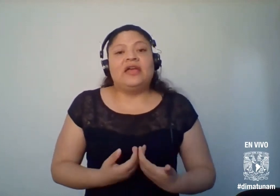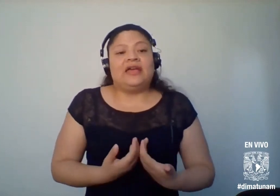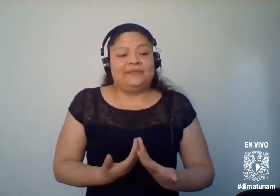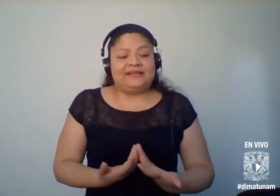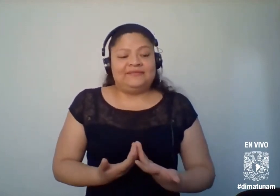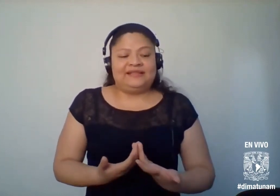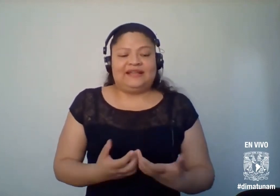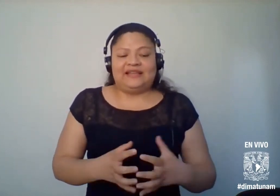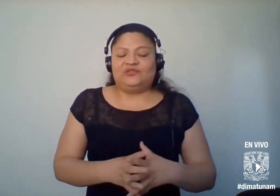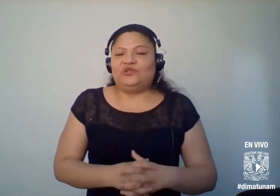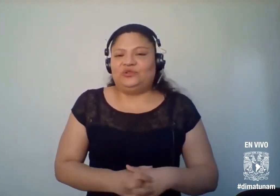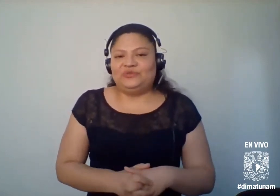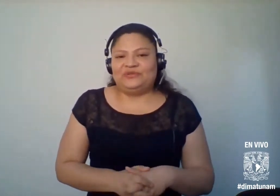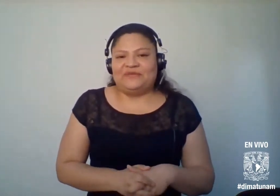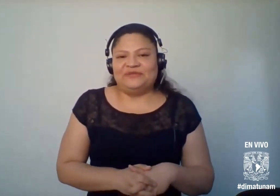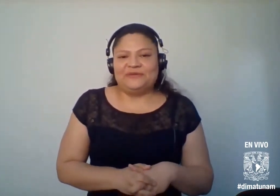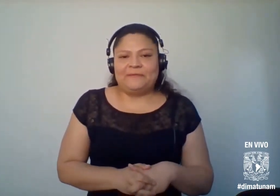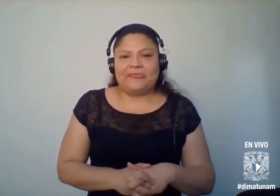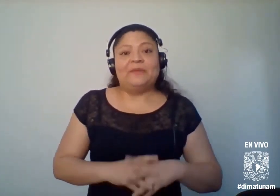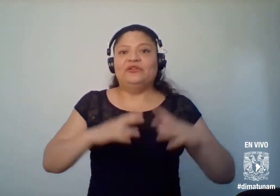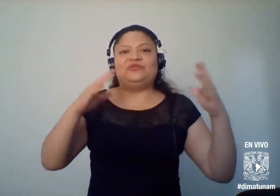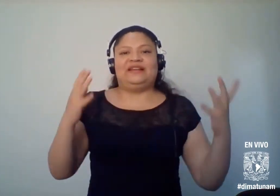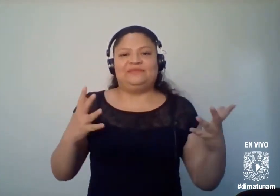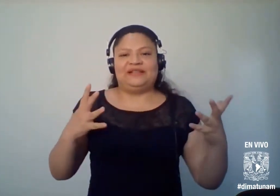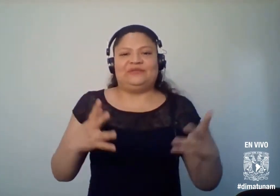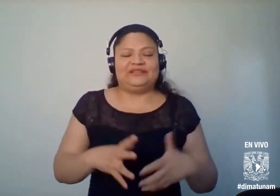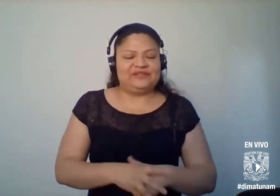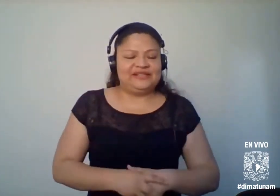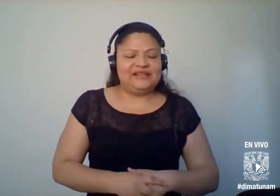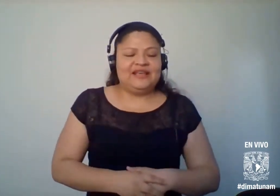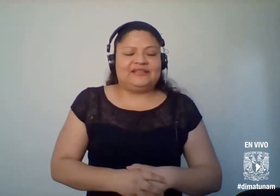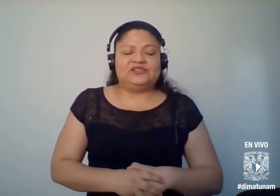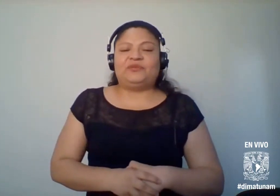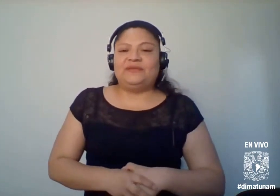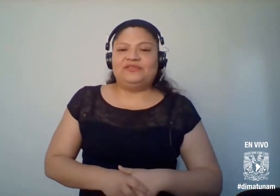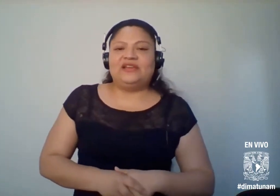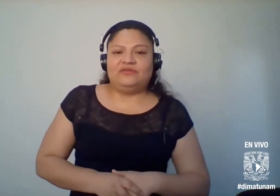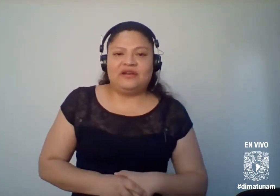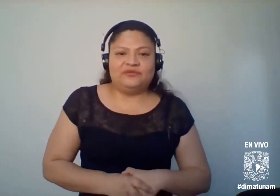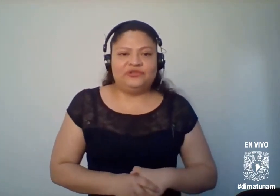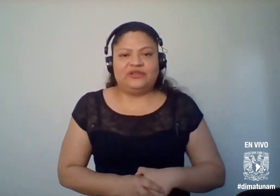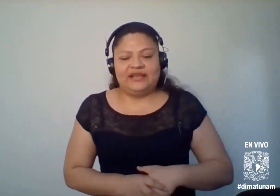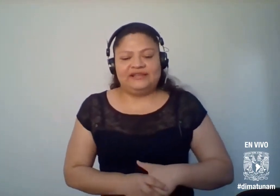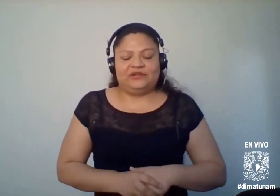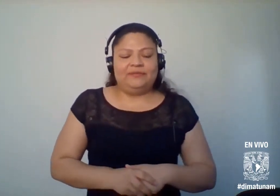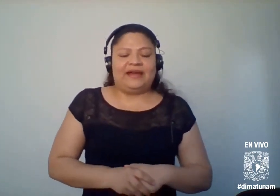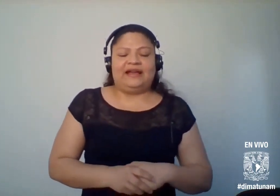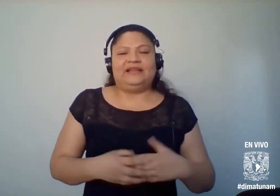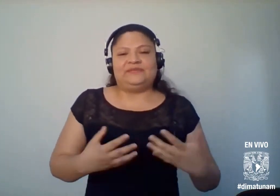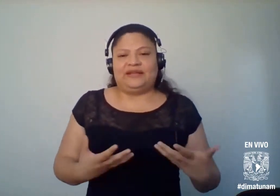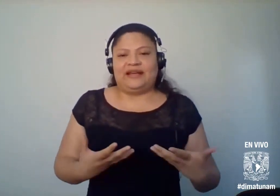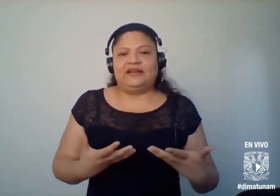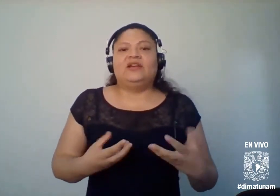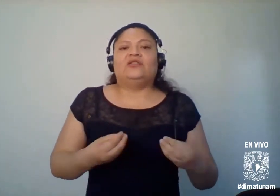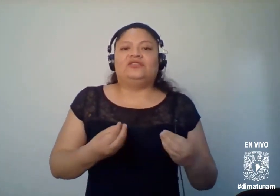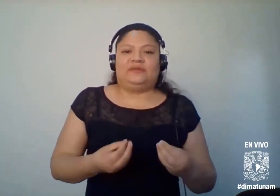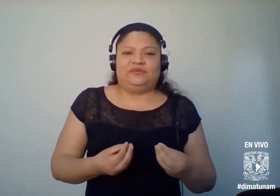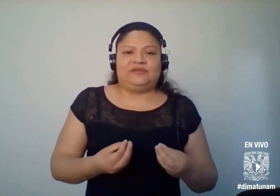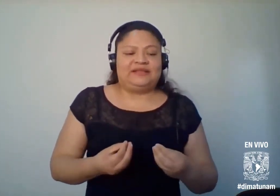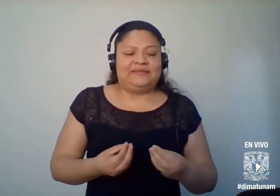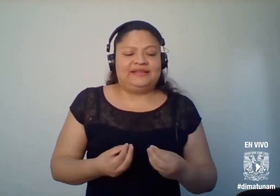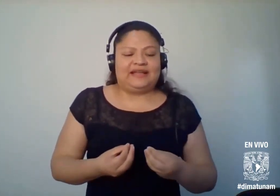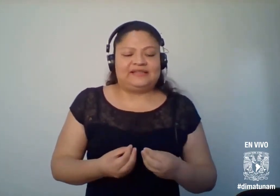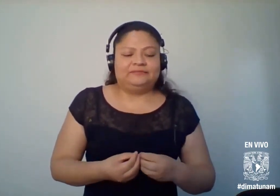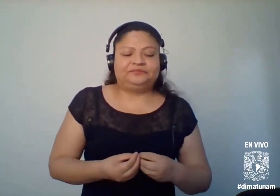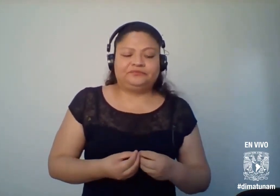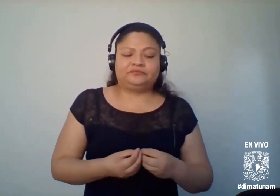significado. En matemáticas nosotros usamos mucho el espacio, entonces nos podemos ayudar mucho de eso para explicar conceptos